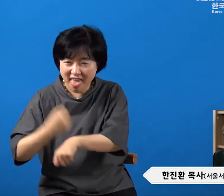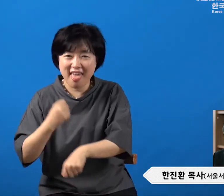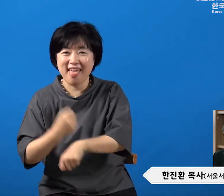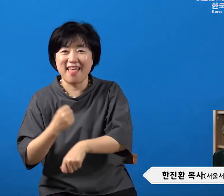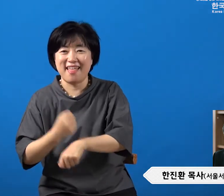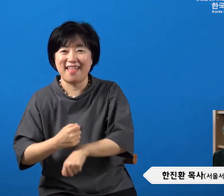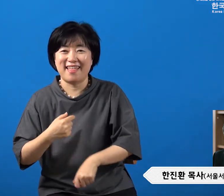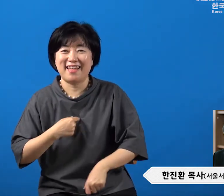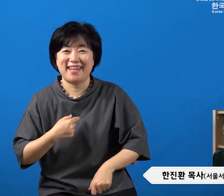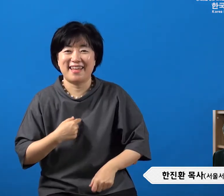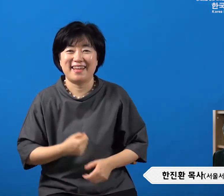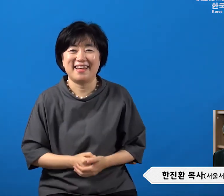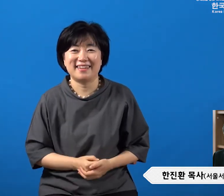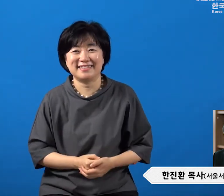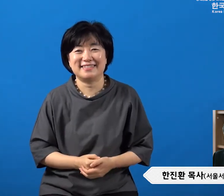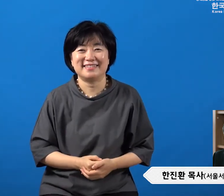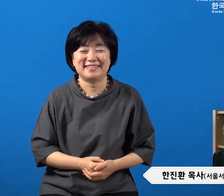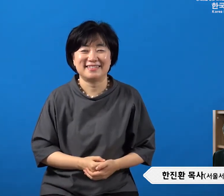한다면 합니다.